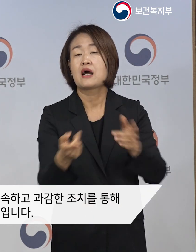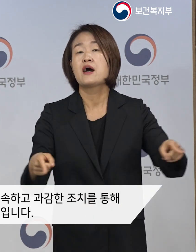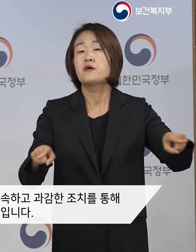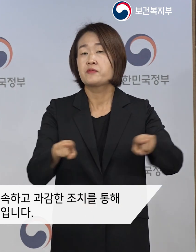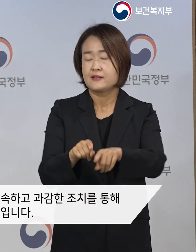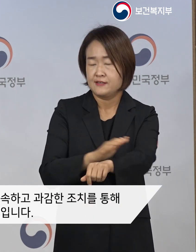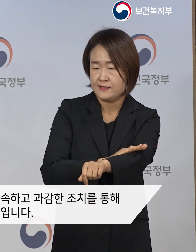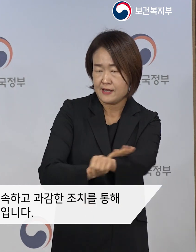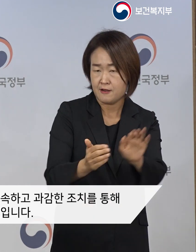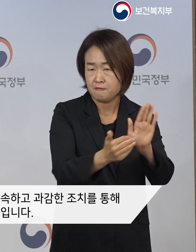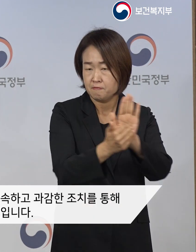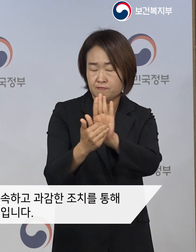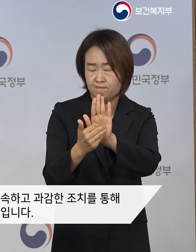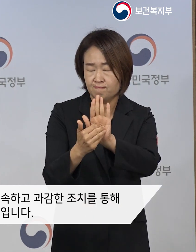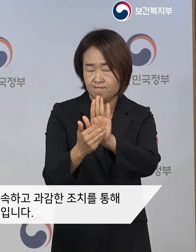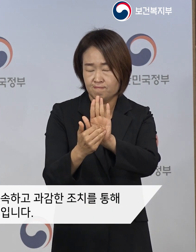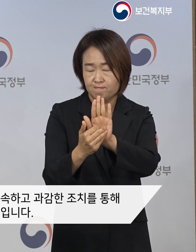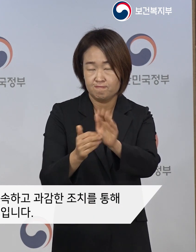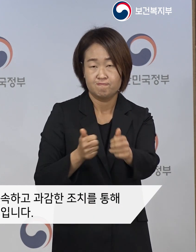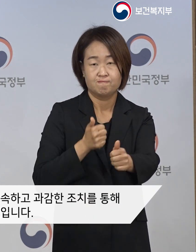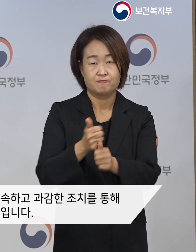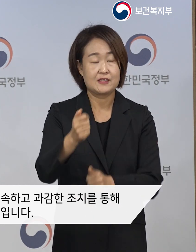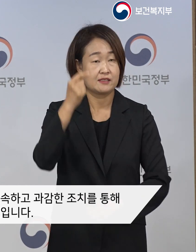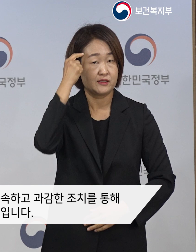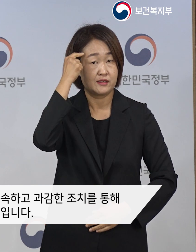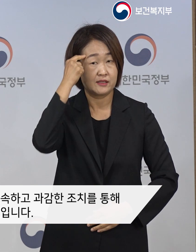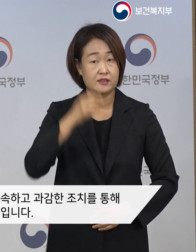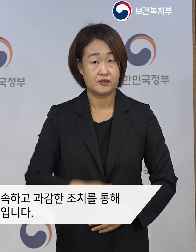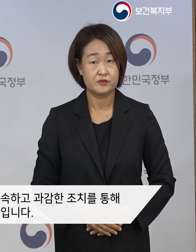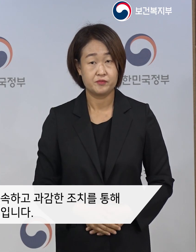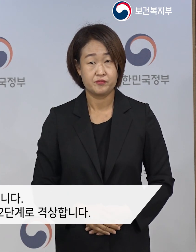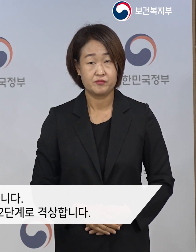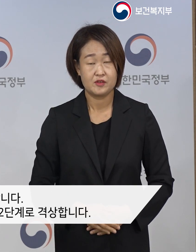국민 여러분과 함께 이번 위기를 극복할 것입니다.